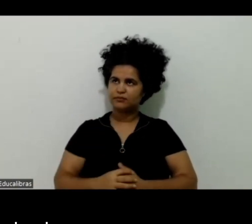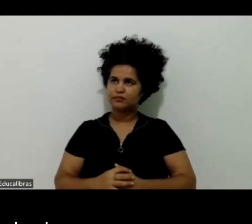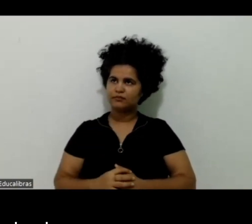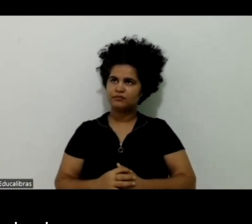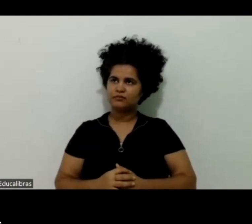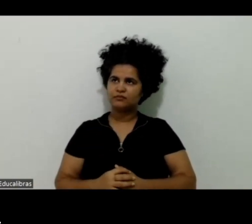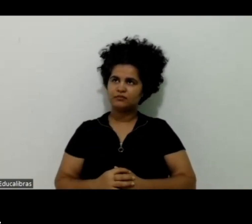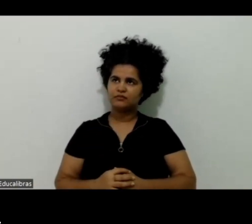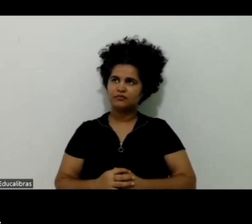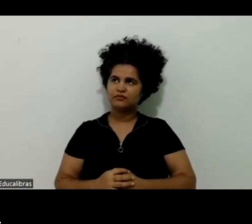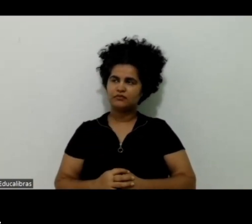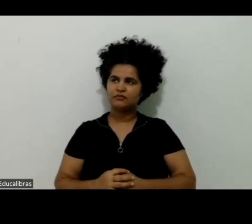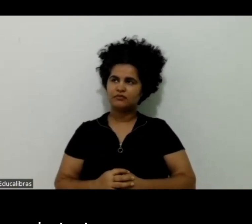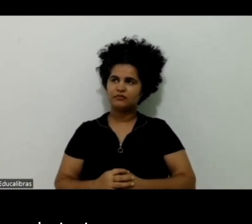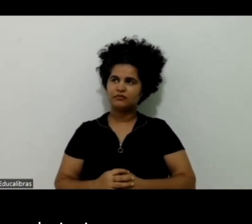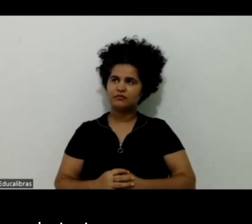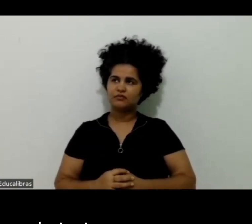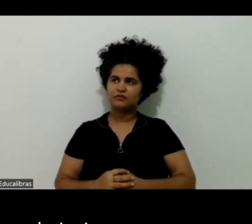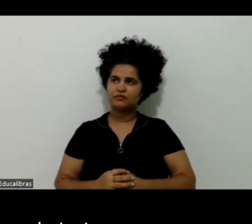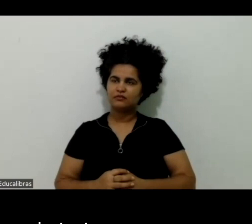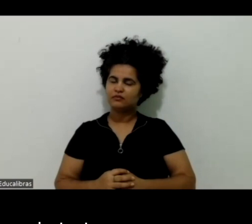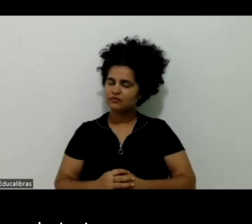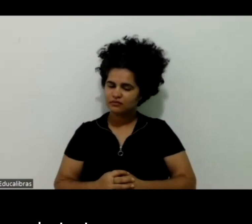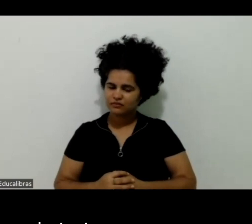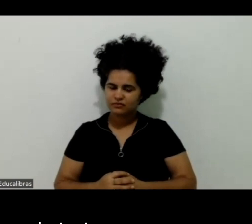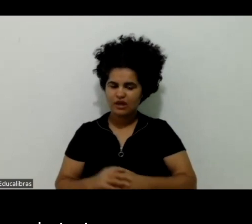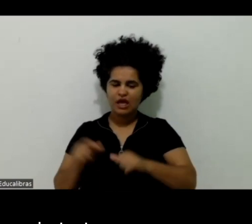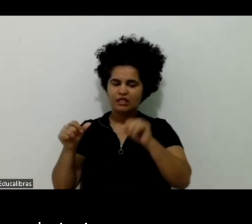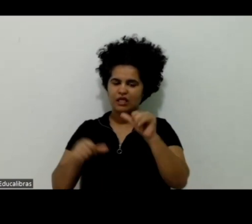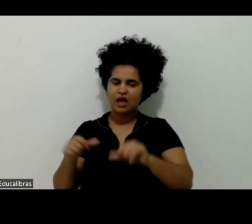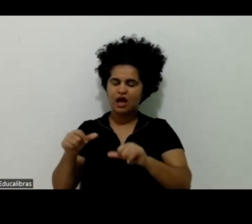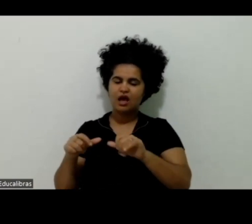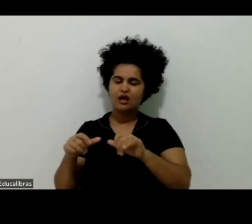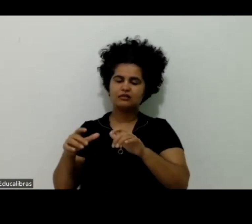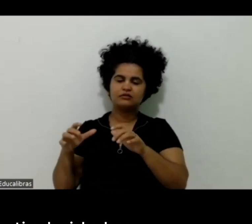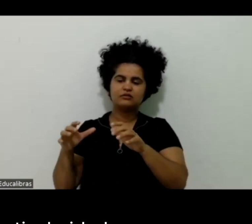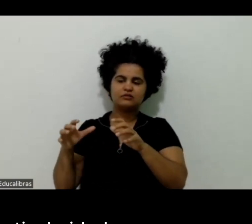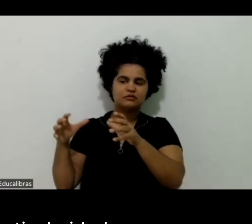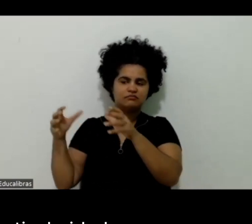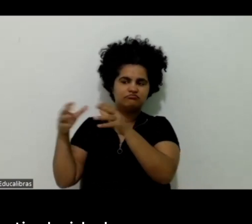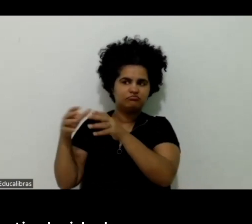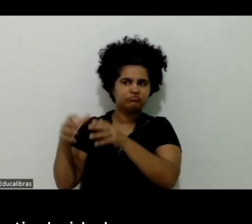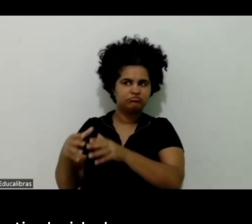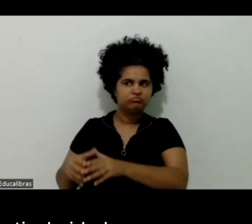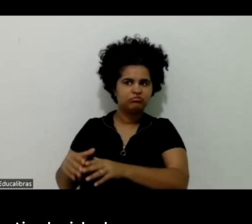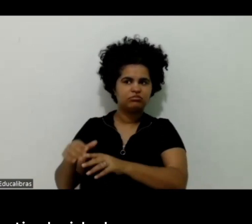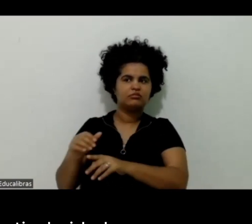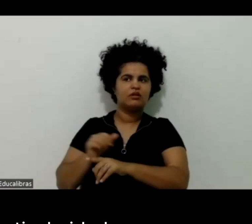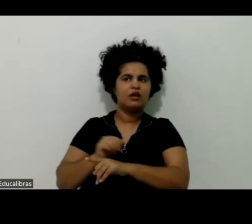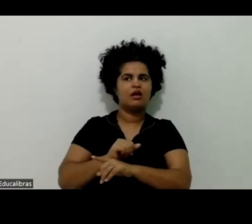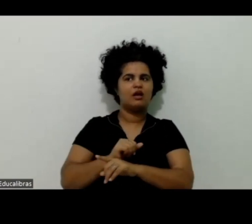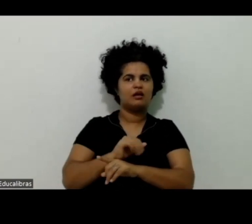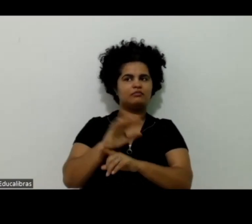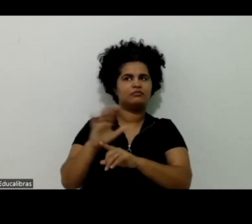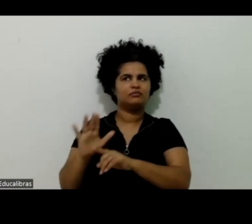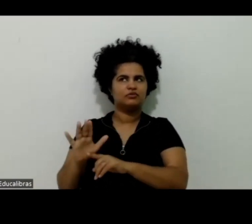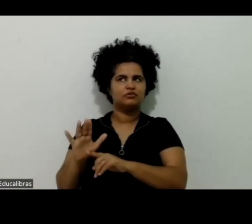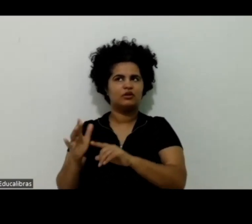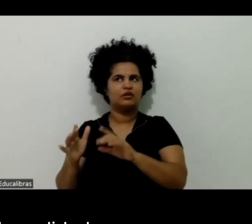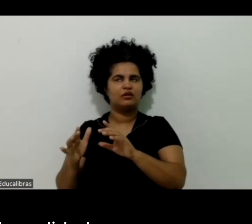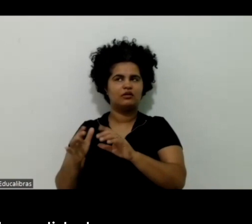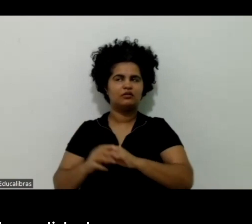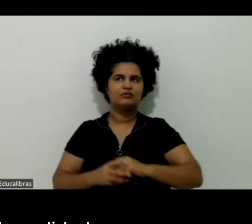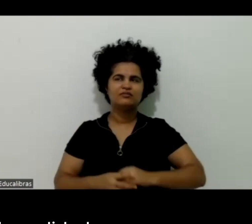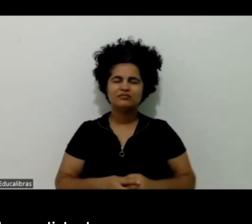luta de classes, é o contrário, é uma análise de classe abstrata, descolada das nossas particularidades socio-históricas,